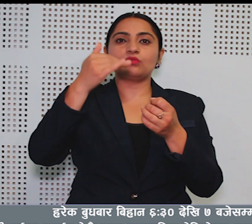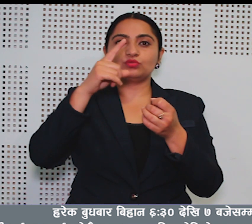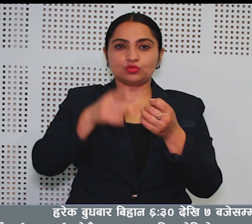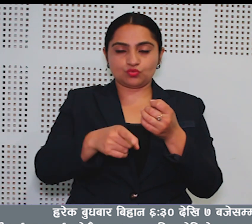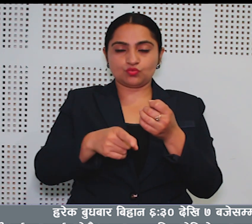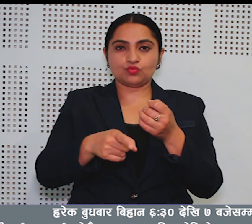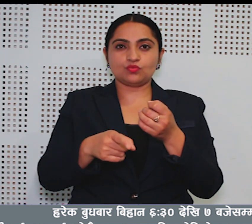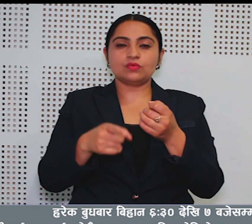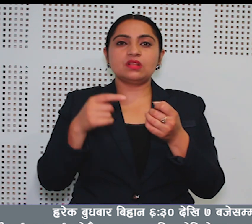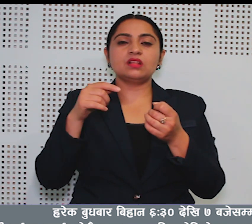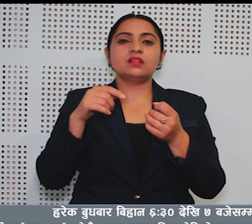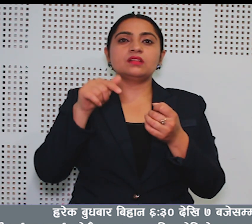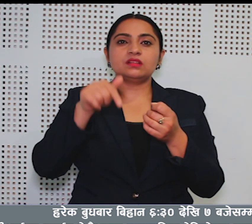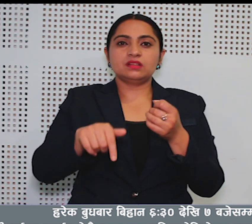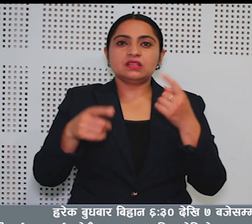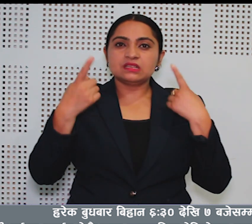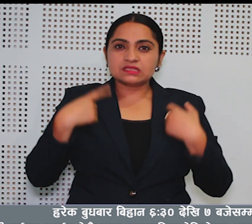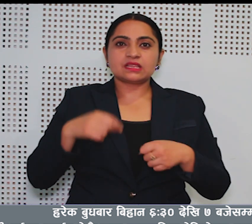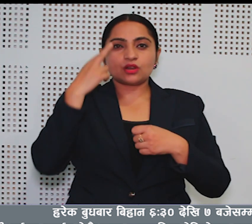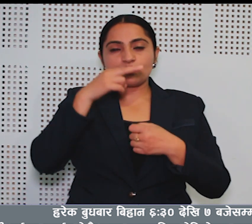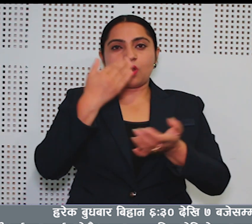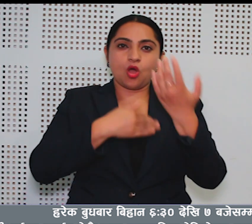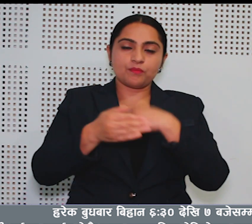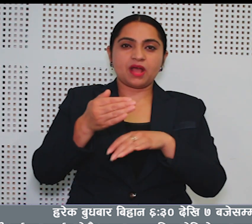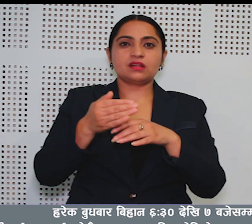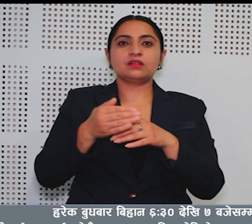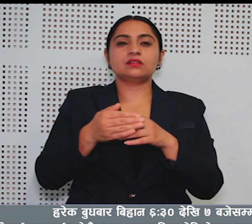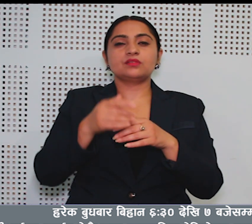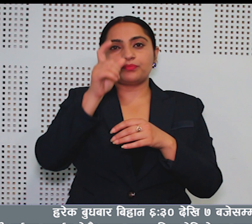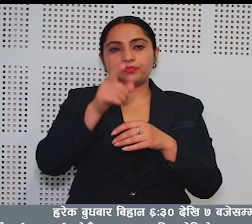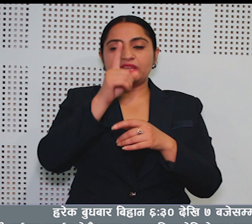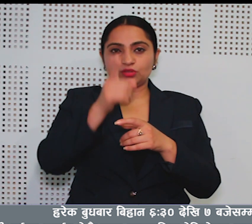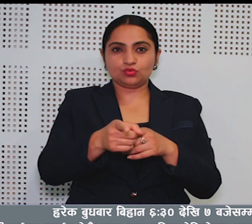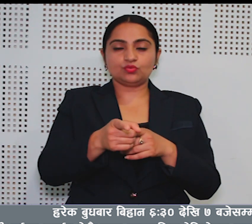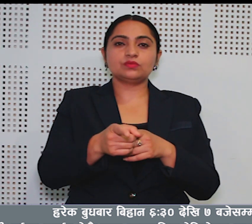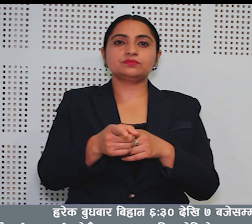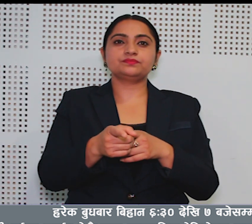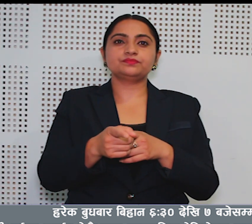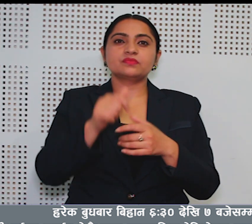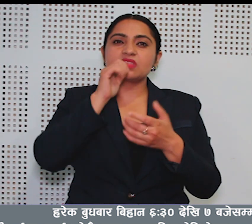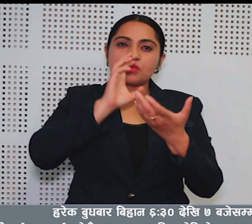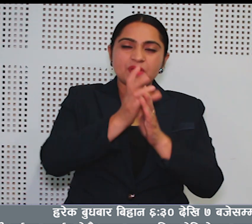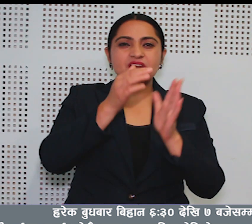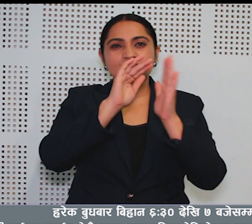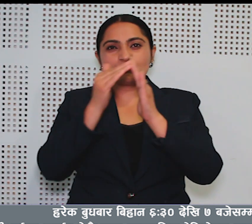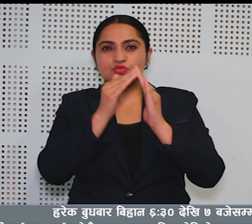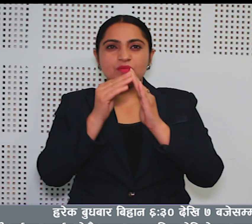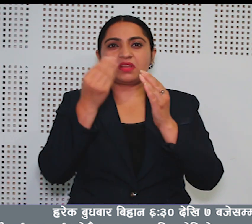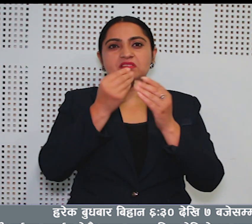पालिका 9। शारीरिक रूप में अपांग विपद काल को से बाढ़ी भूकंप आदि में केही सहायता पाएको